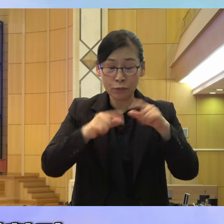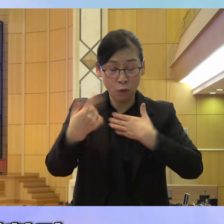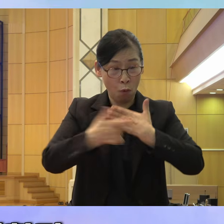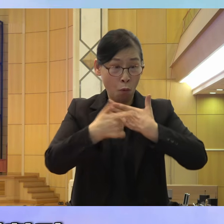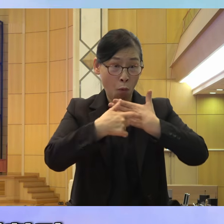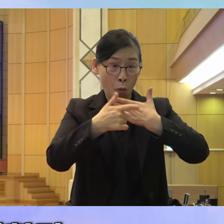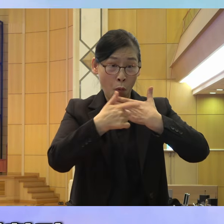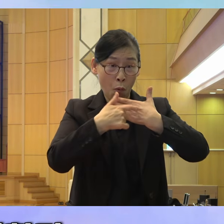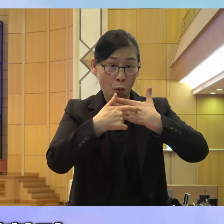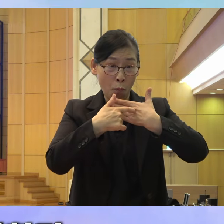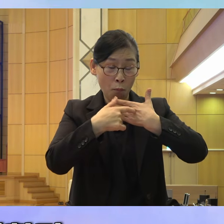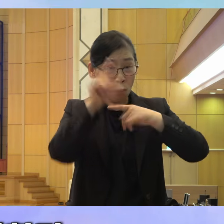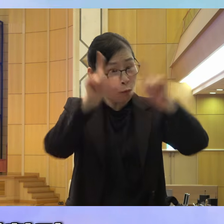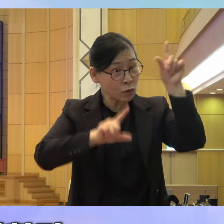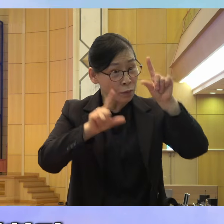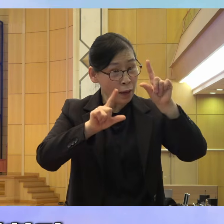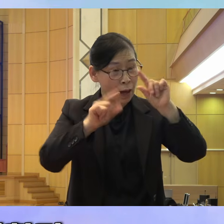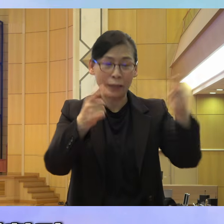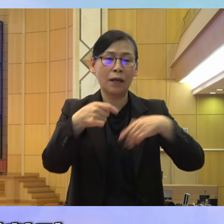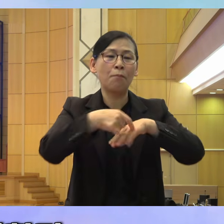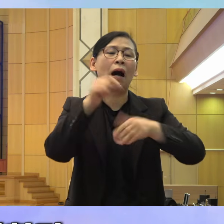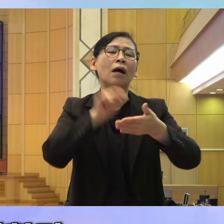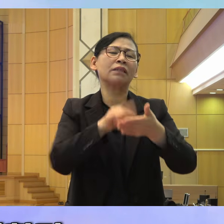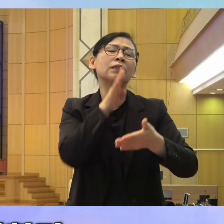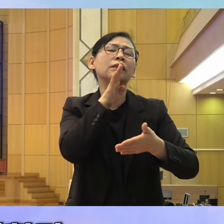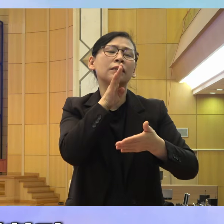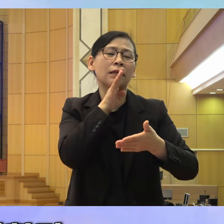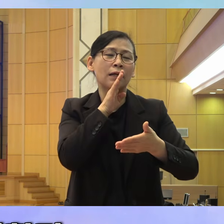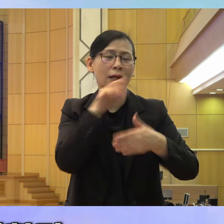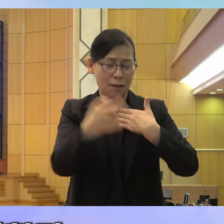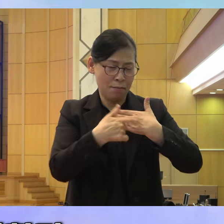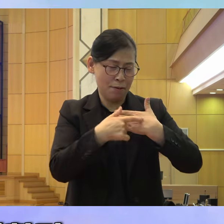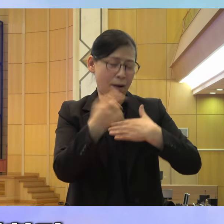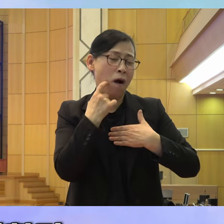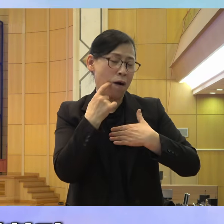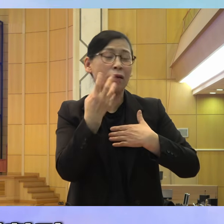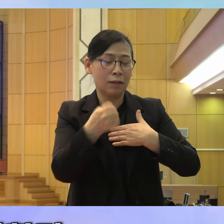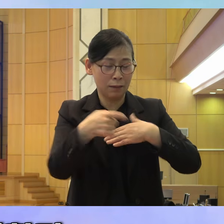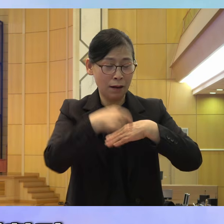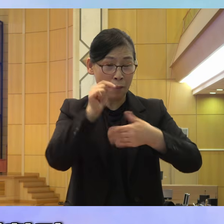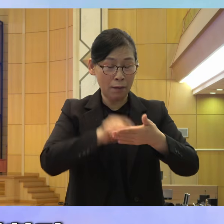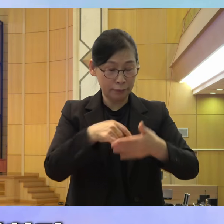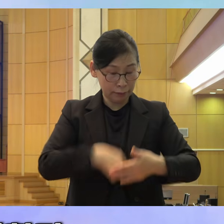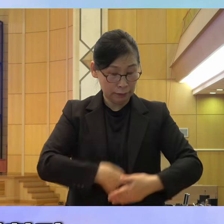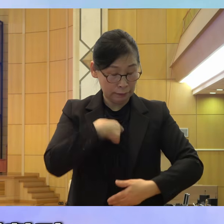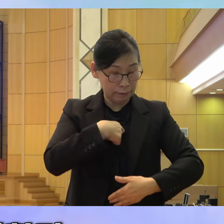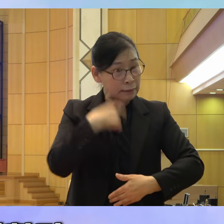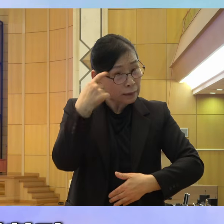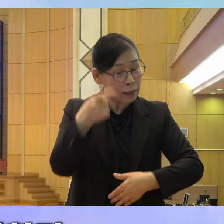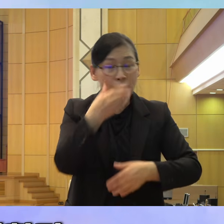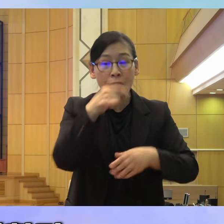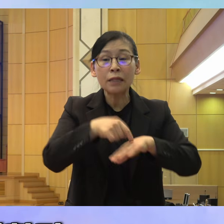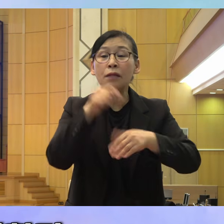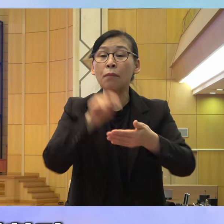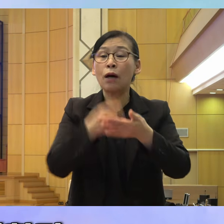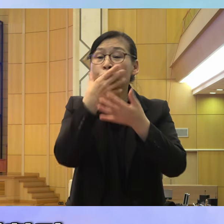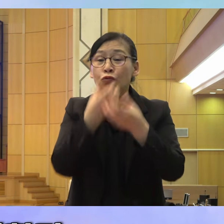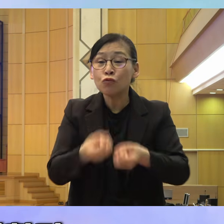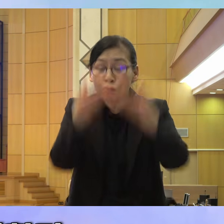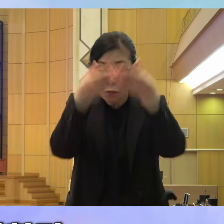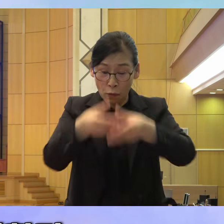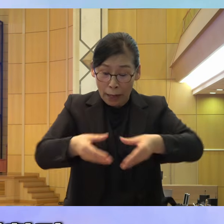외모에 있는 것이 아니라 마음에 있습니다. 이 마음은 축복을